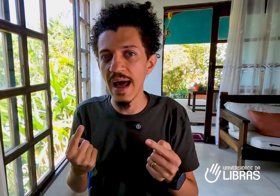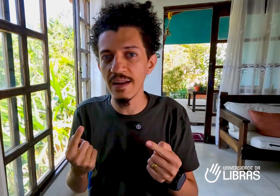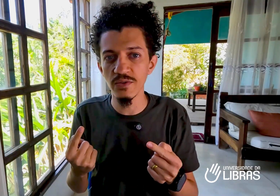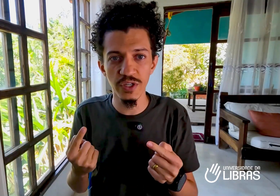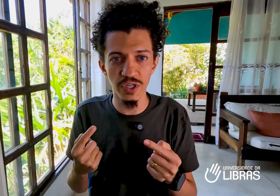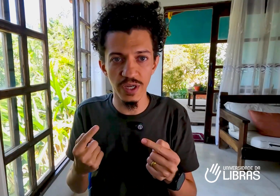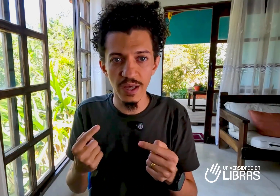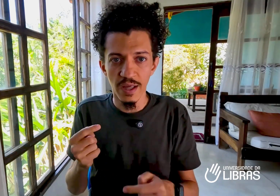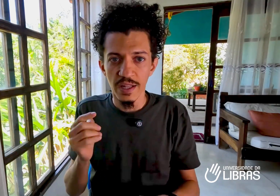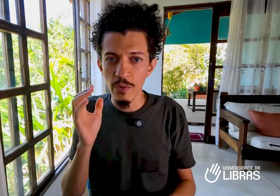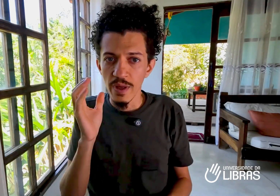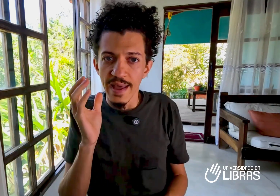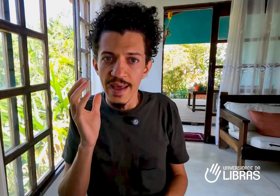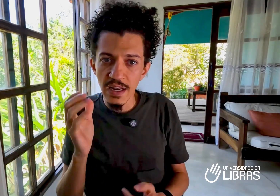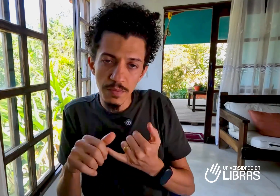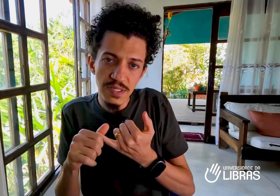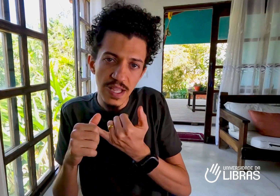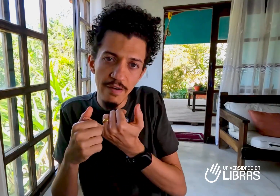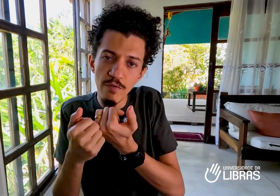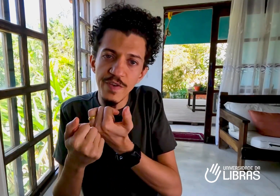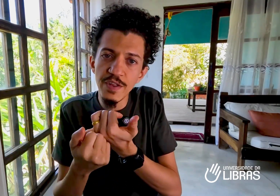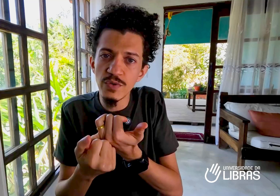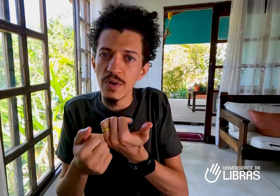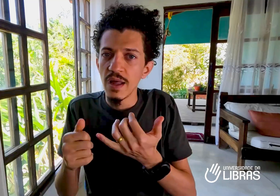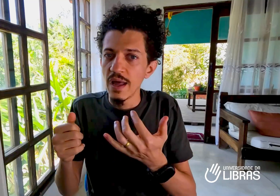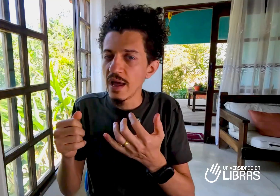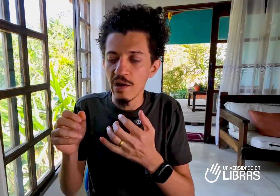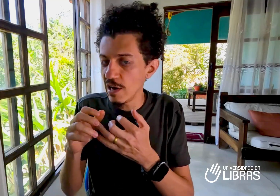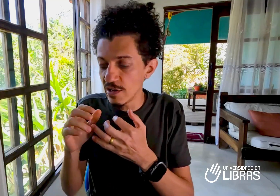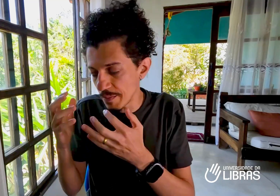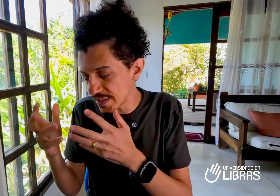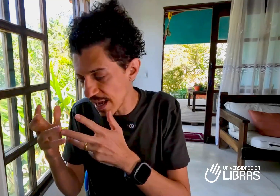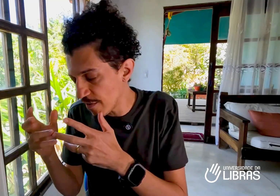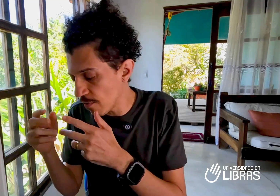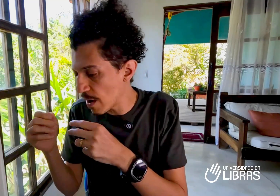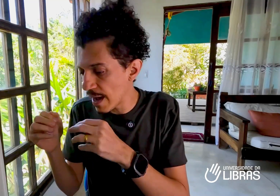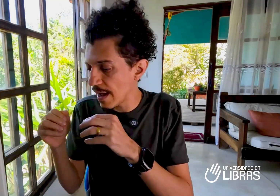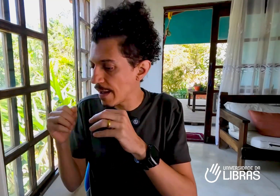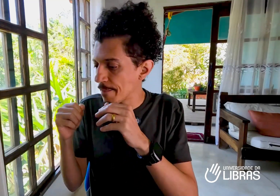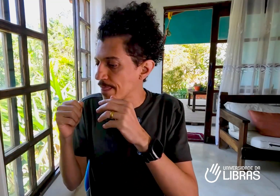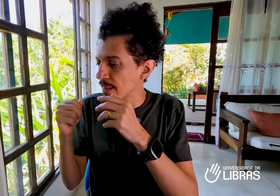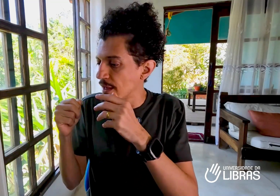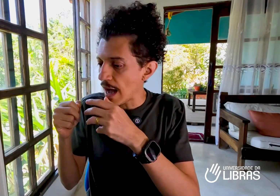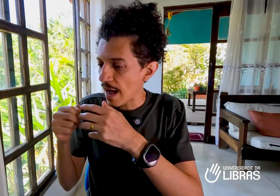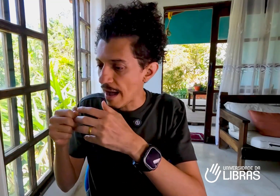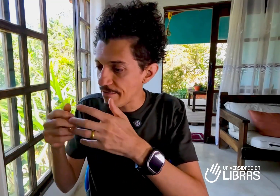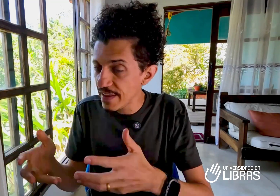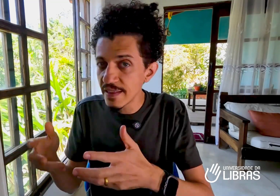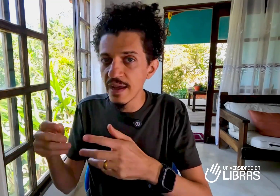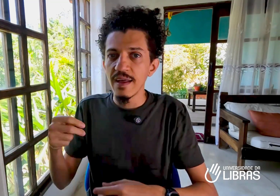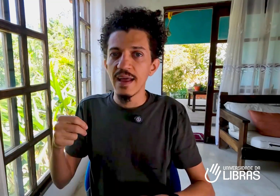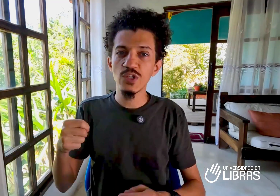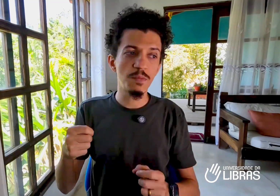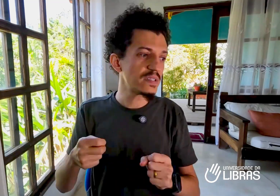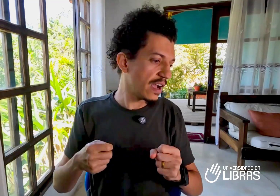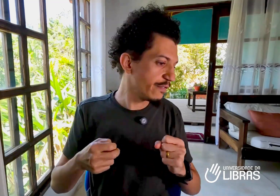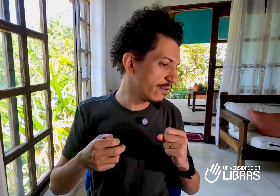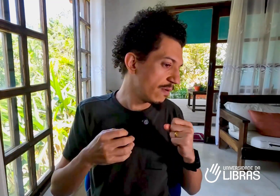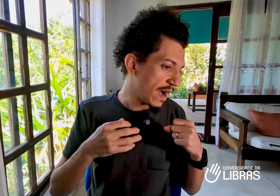no dia a dia. Então, eles observam o vídeo, eles observam a vida, eles observam